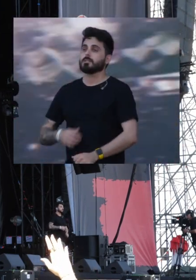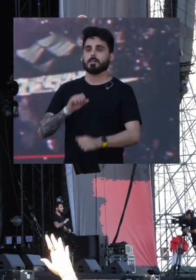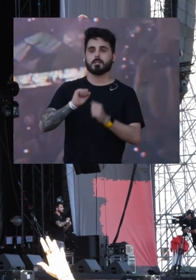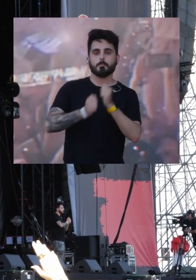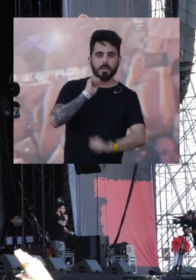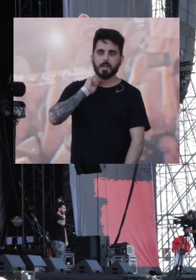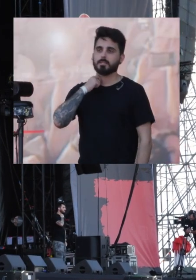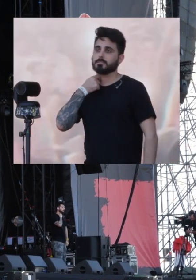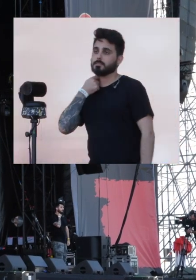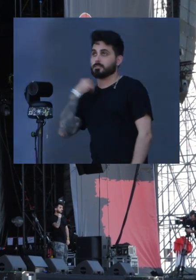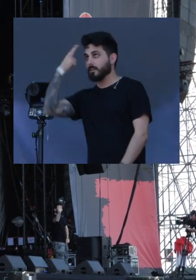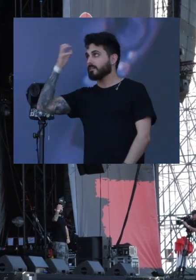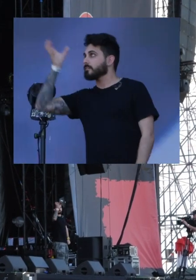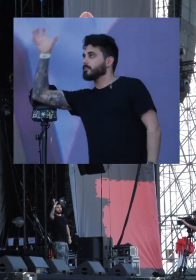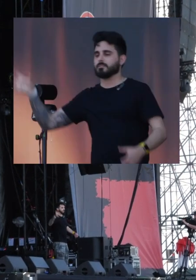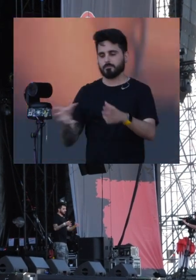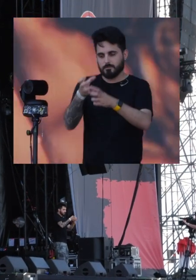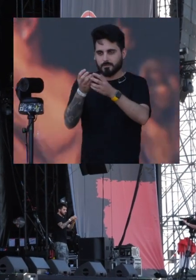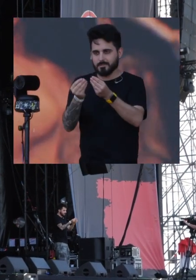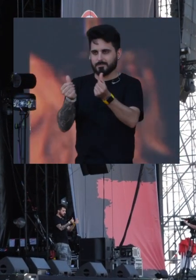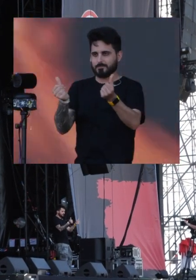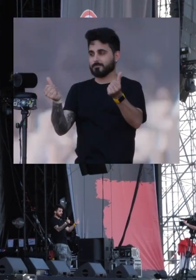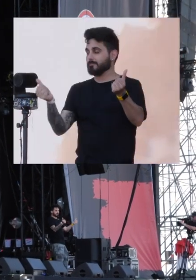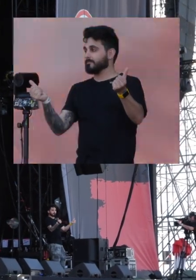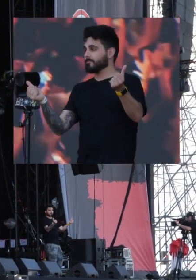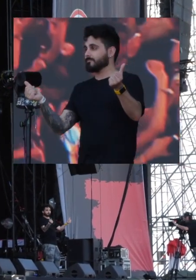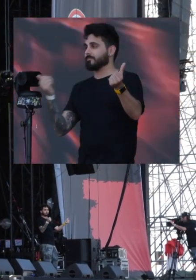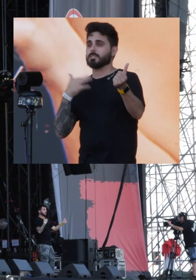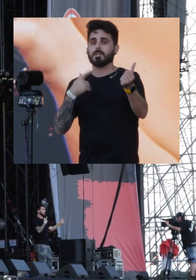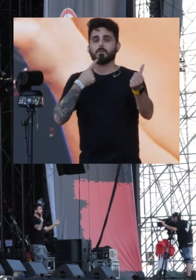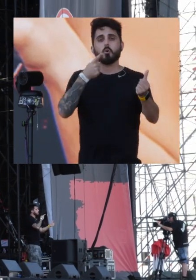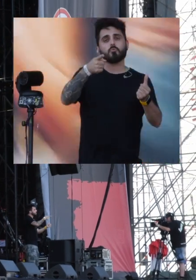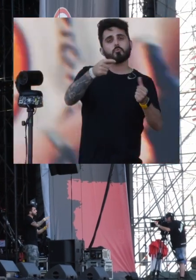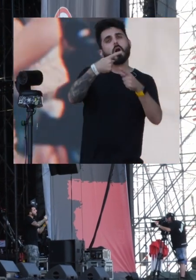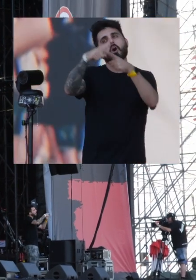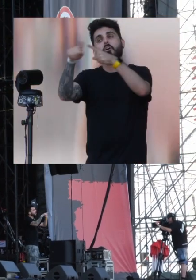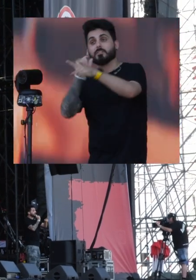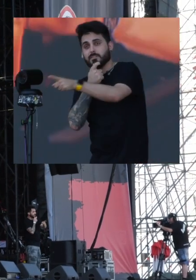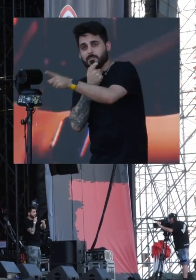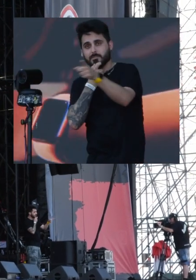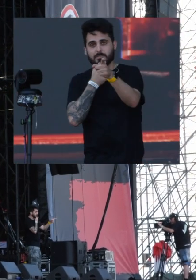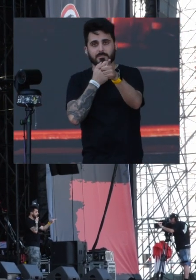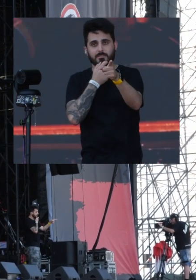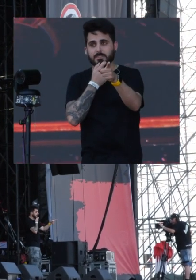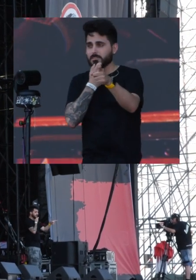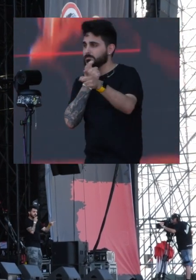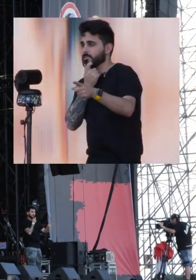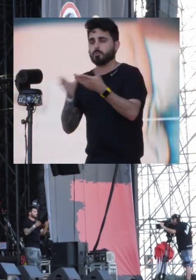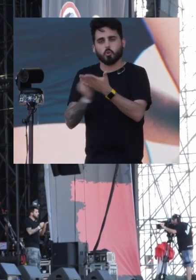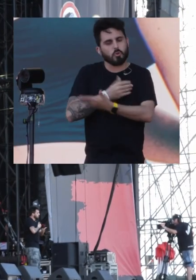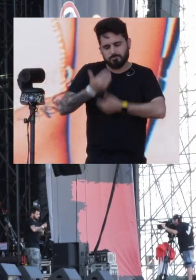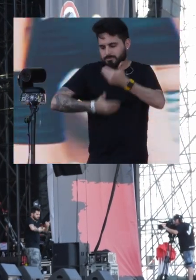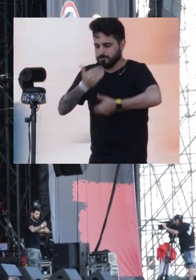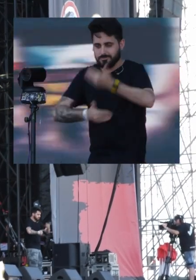Pedra i gas, cremo el record i et desfas. No fuiste la de les demás i tot ha anat